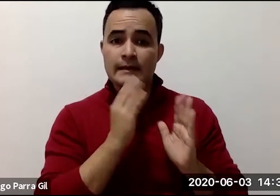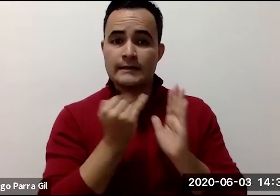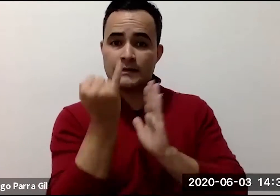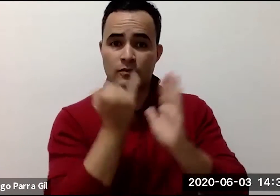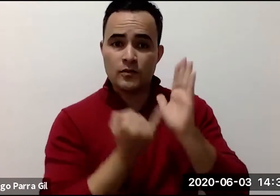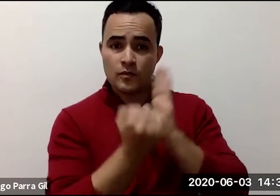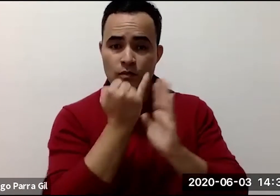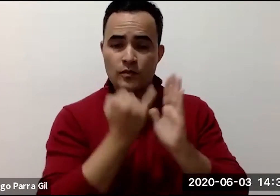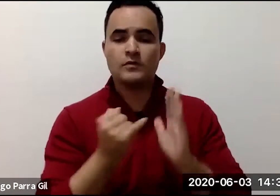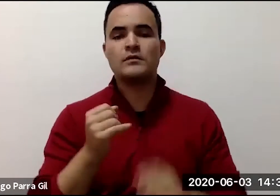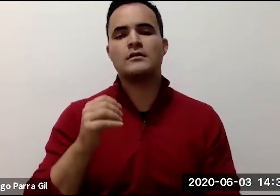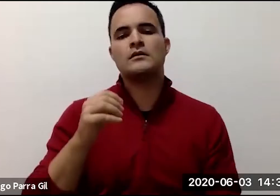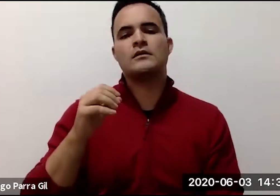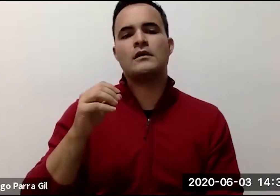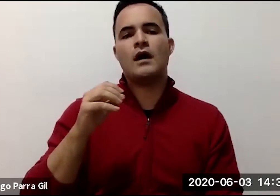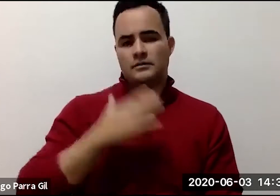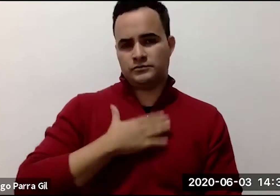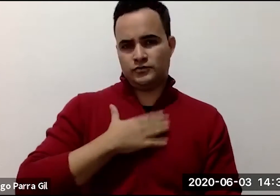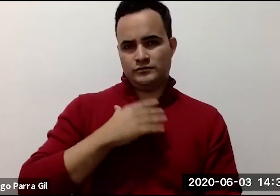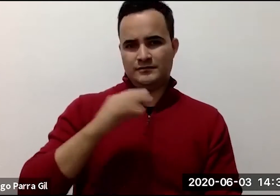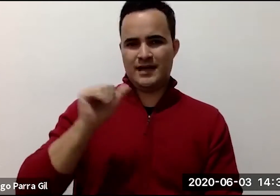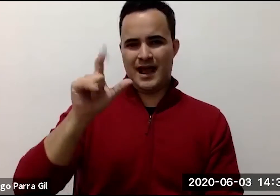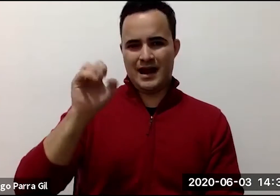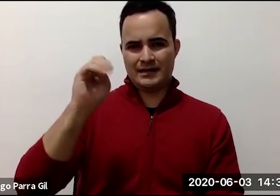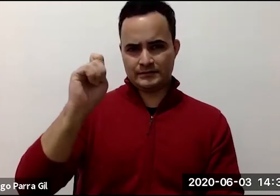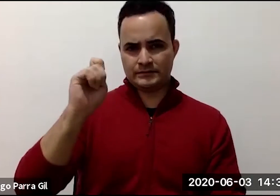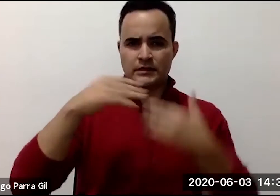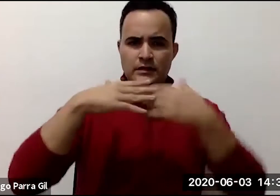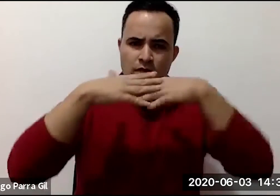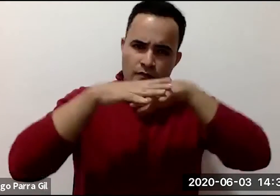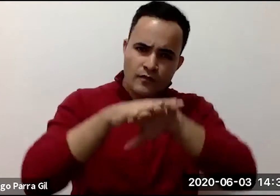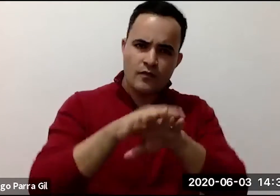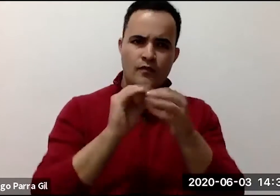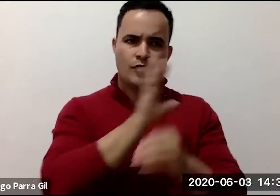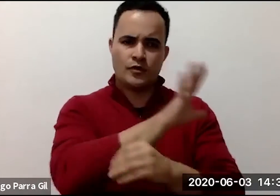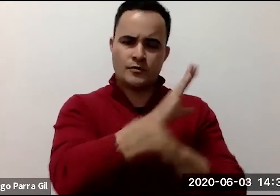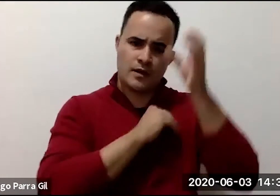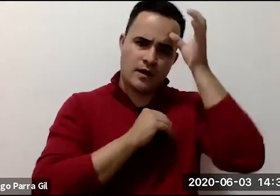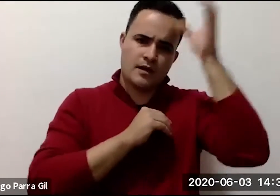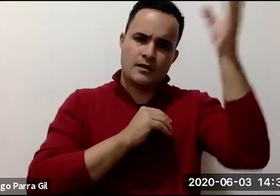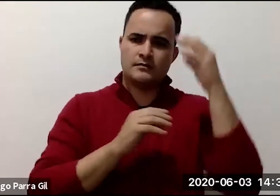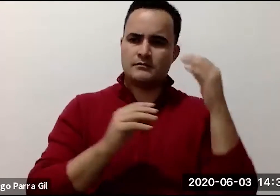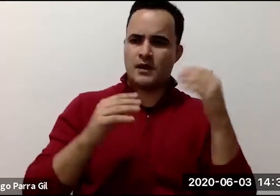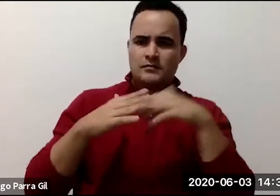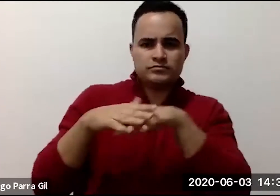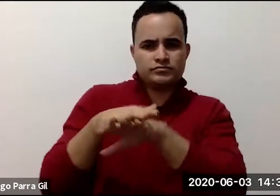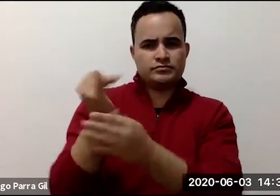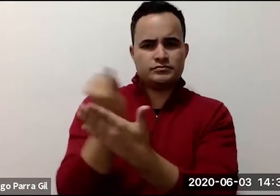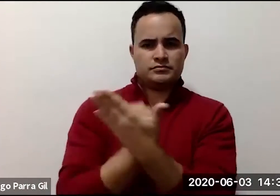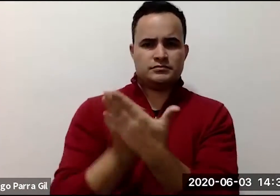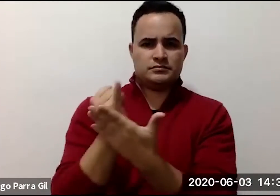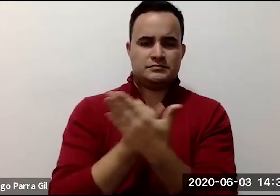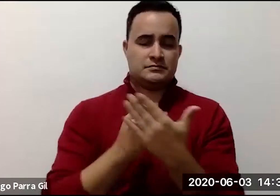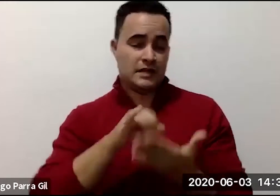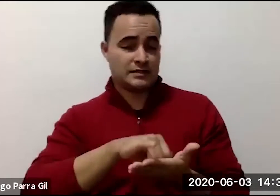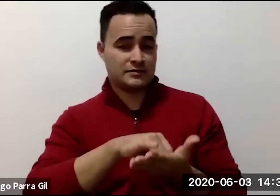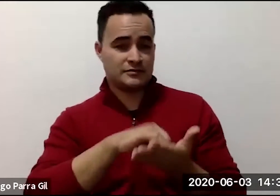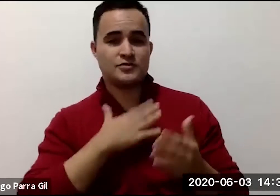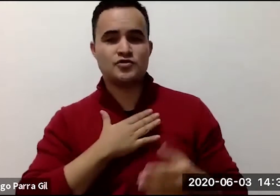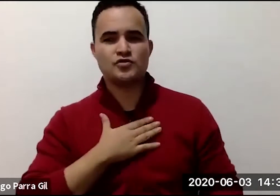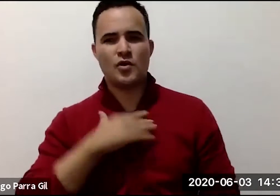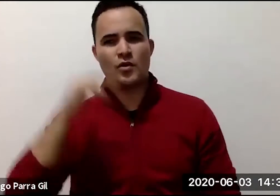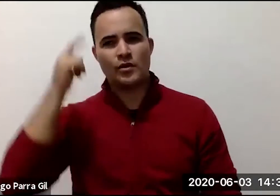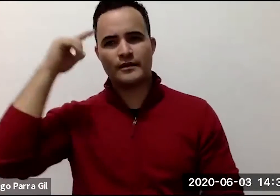Komuyama y es otra manera de representarnos. En este caso decido un dibujo para